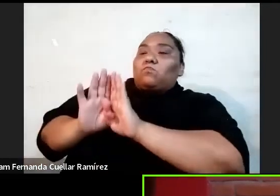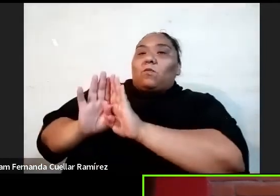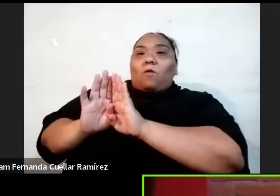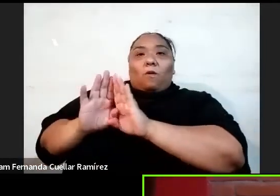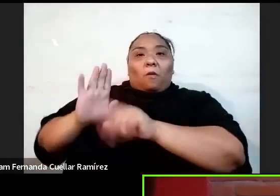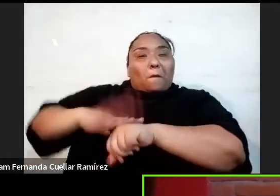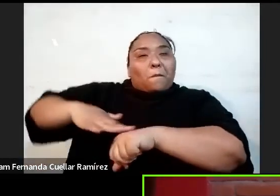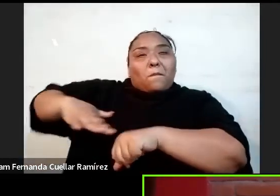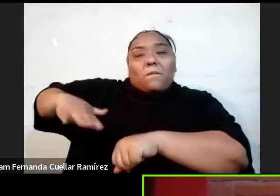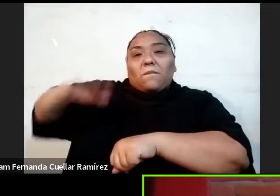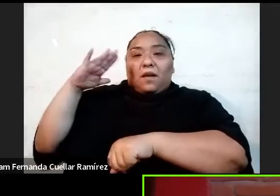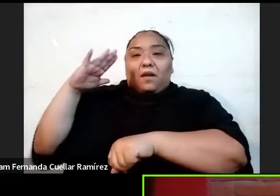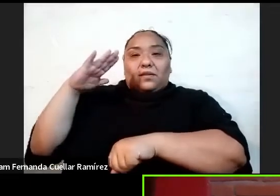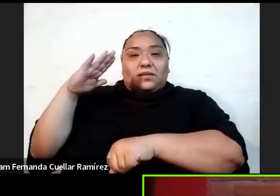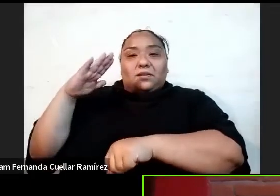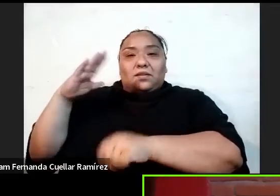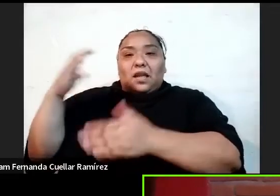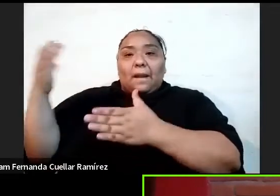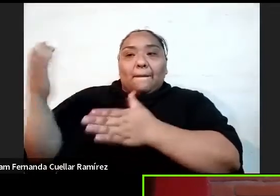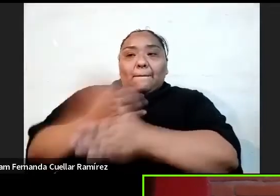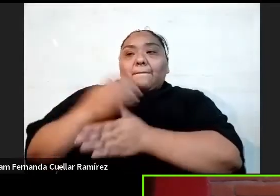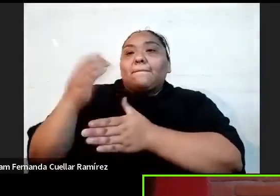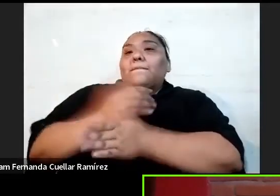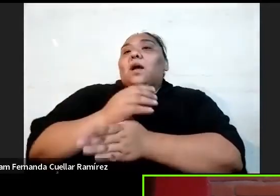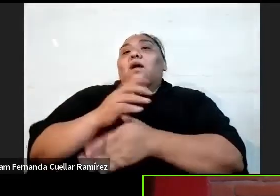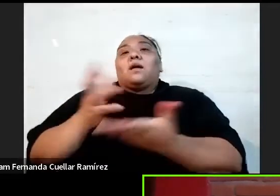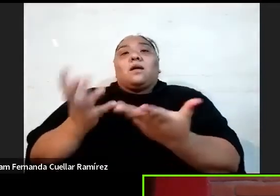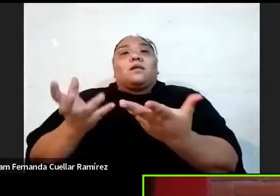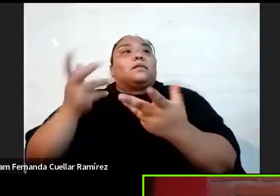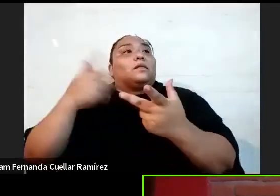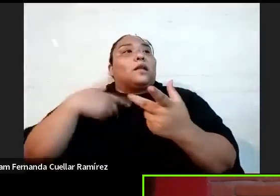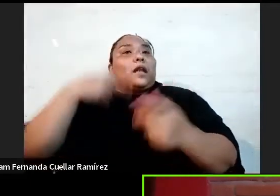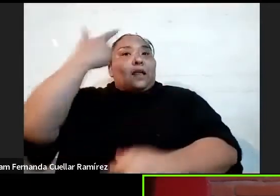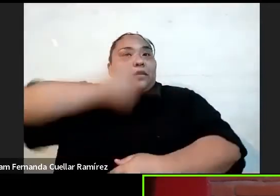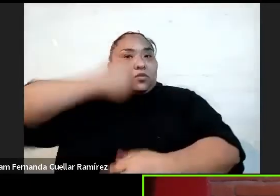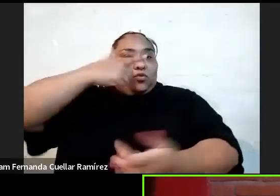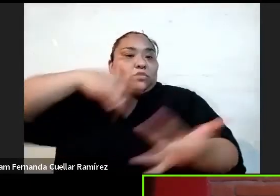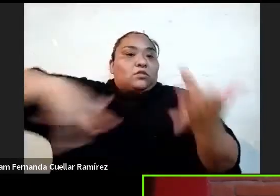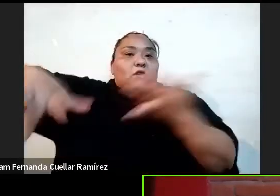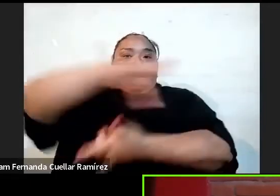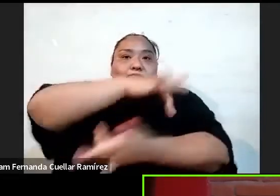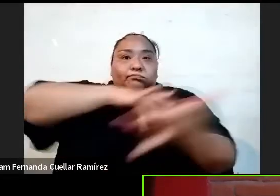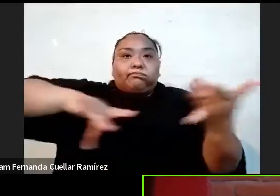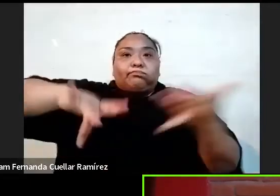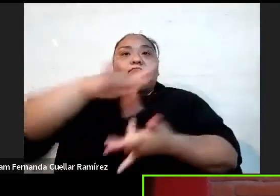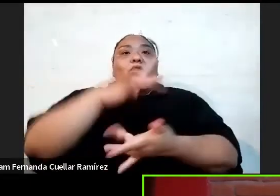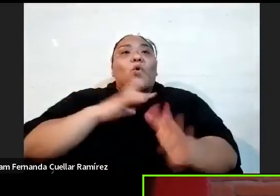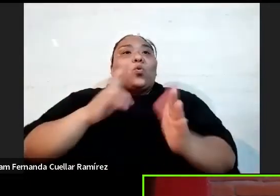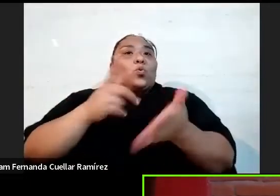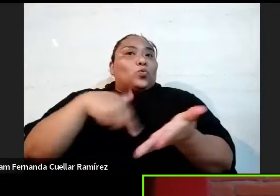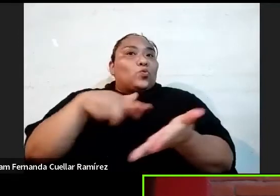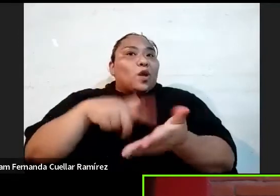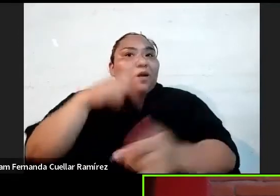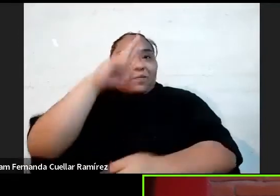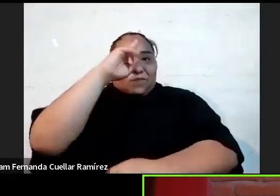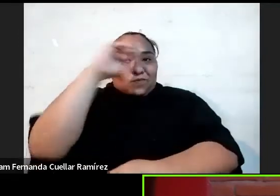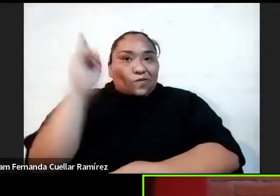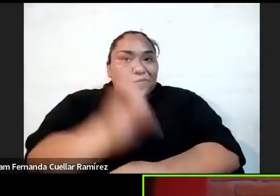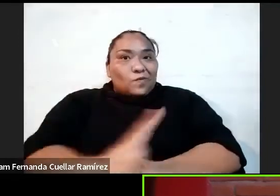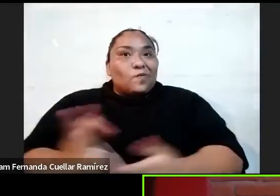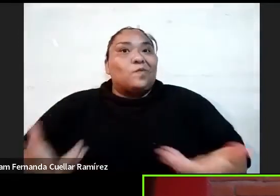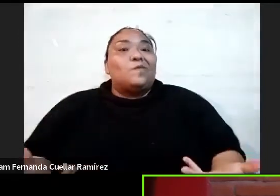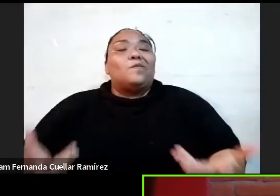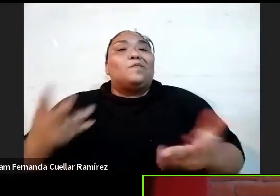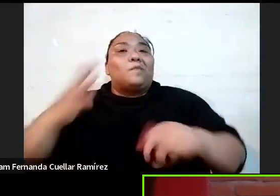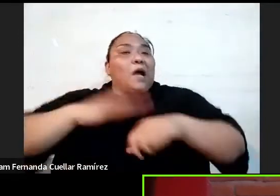allá del bar, más allá de la noche, más allá de los lugares prohibidos, por así decirlo,